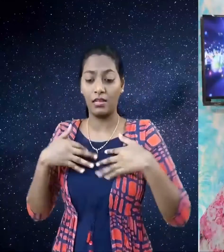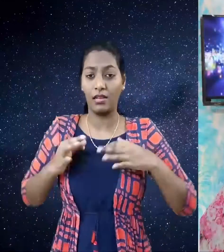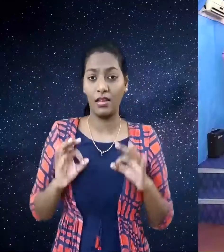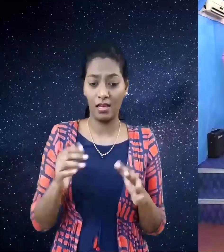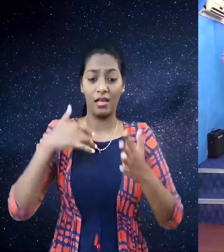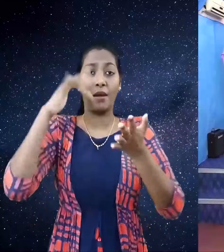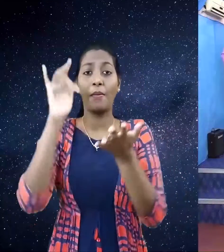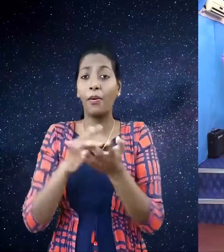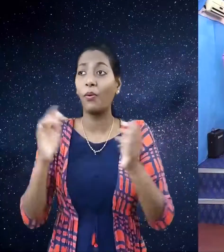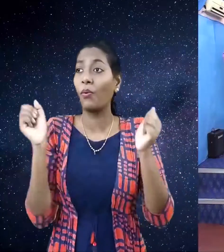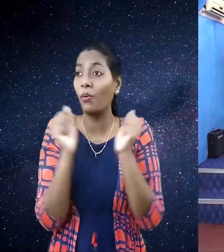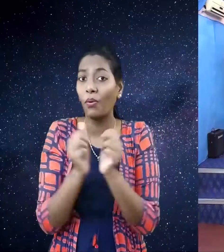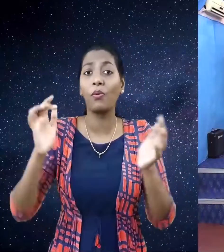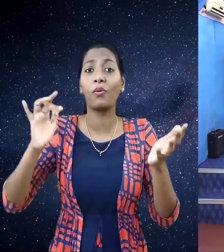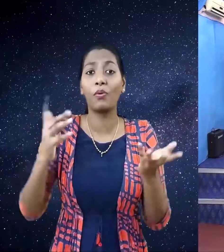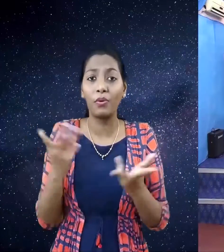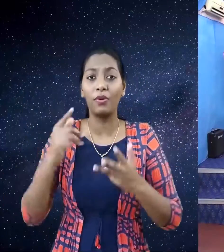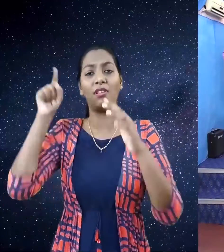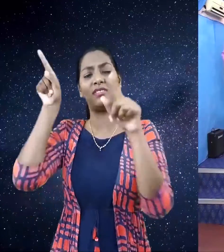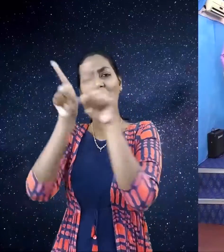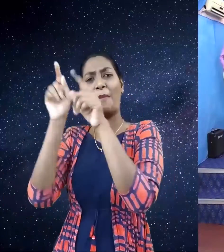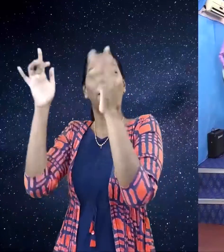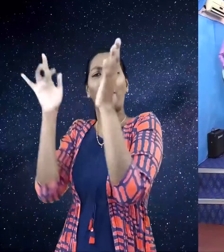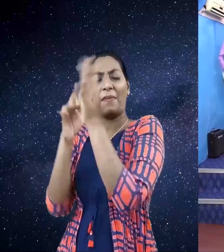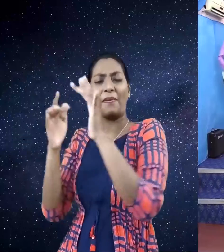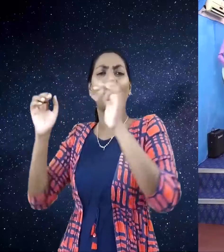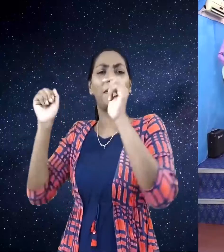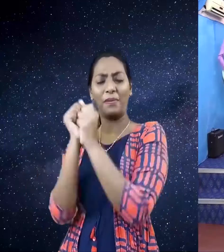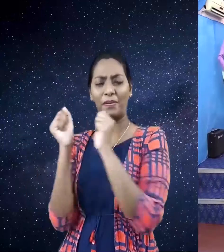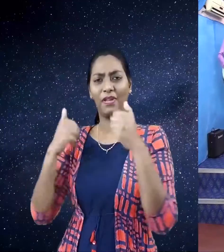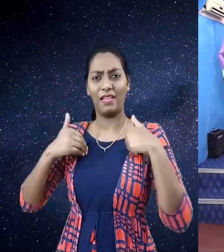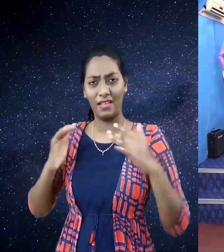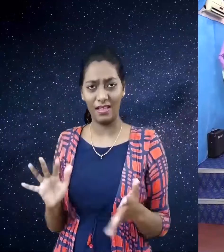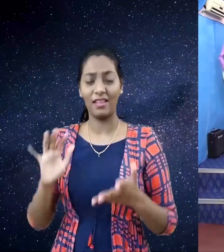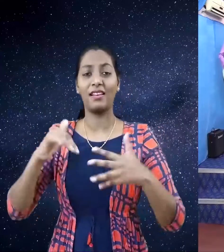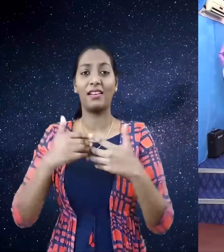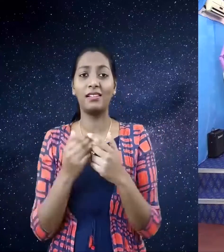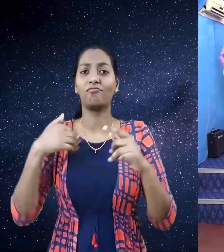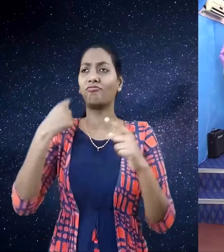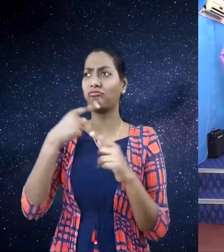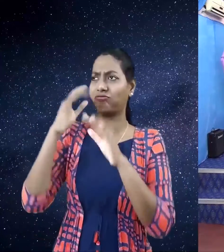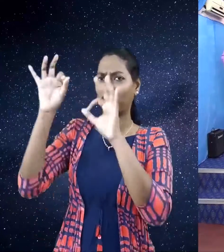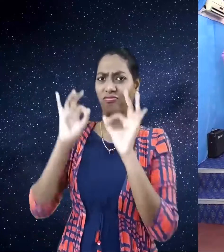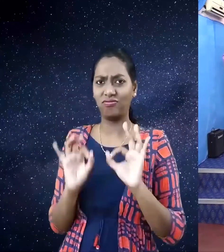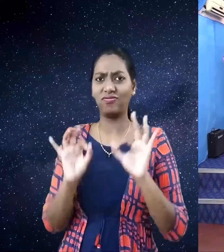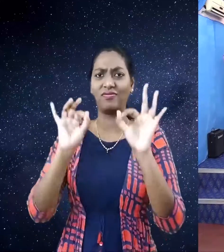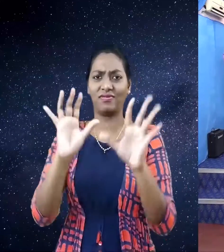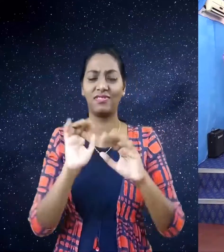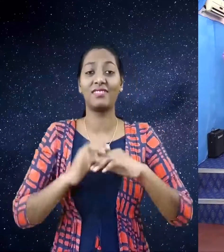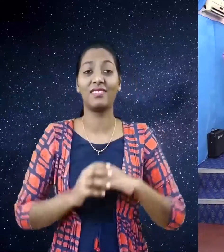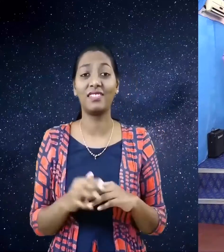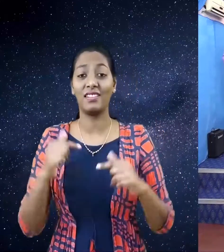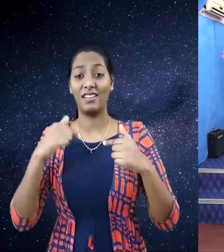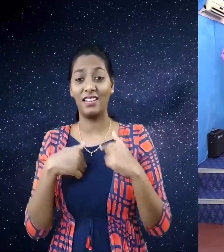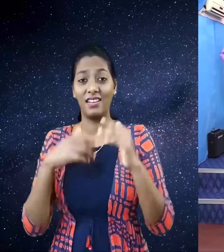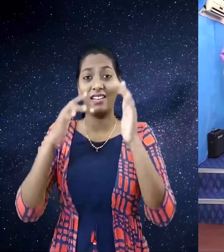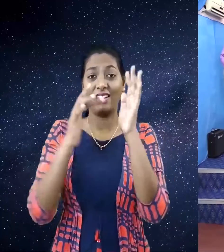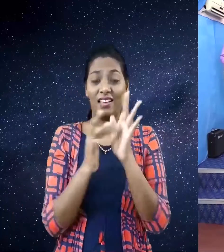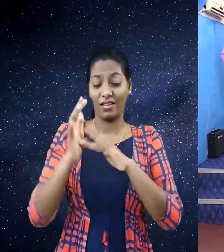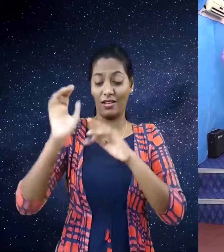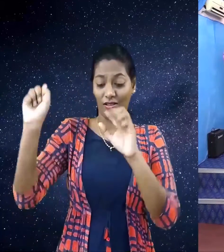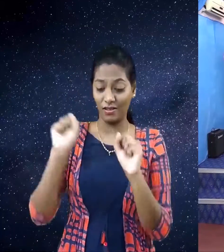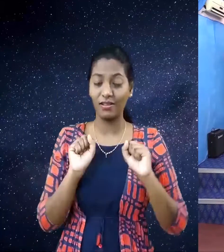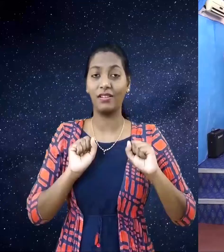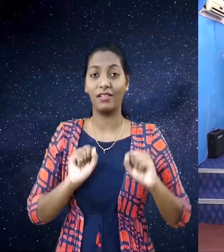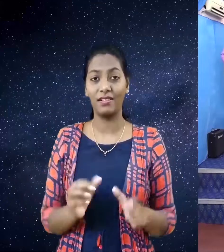वहाँ हूँ जहाँ हूँ मेरे पास जो वो कहता, मैं कौन हूँ मैं जानता, मैं वो हूँ जो वो